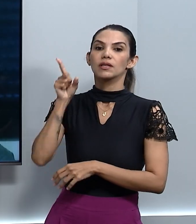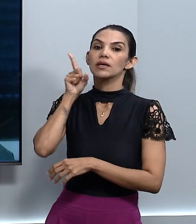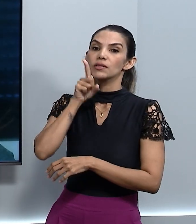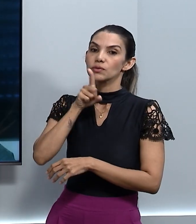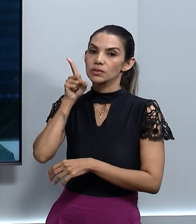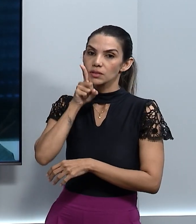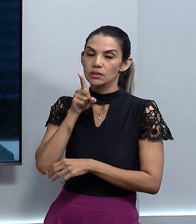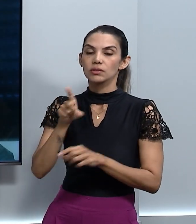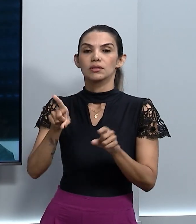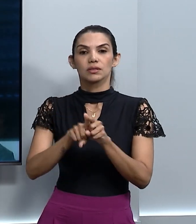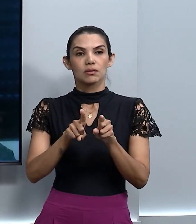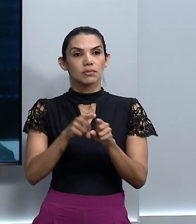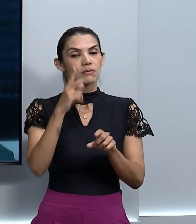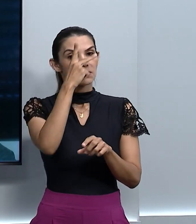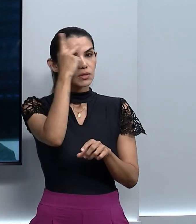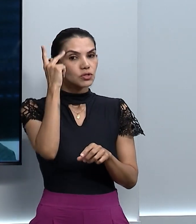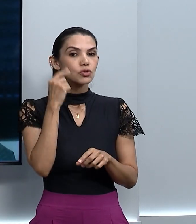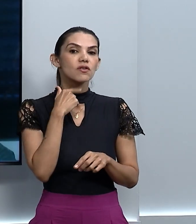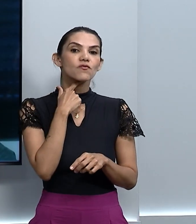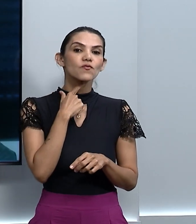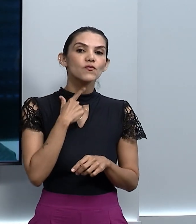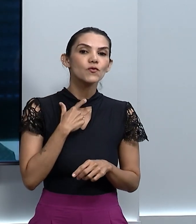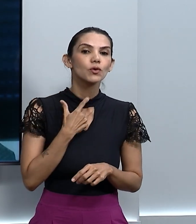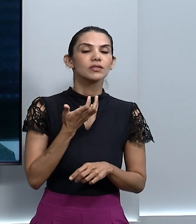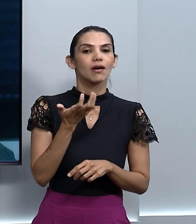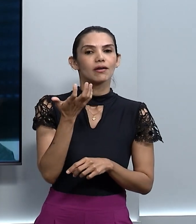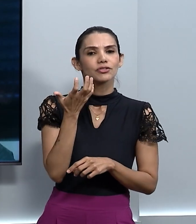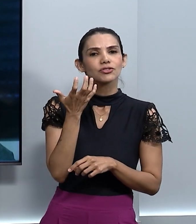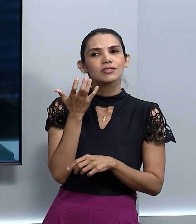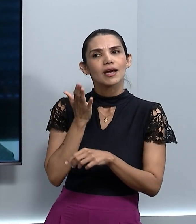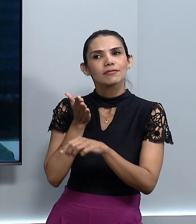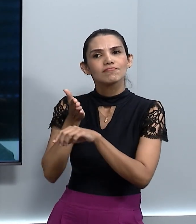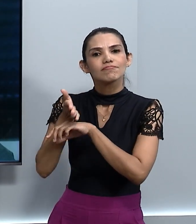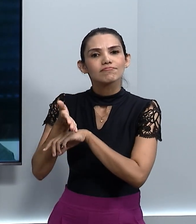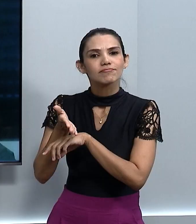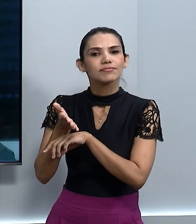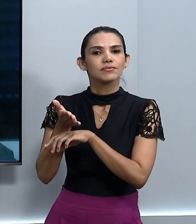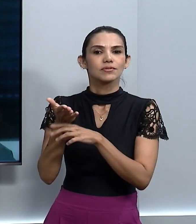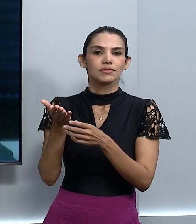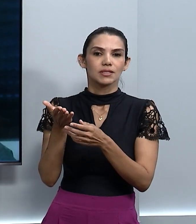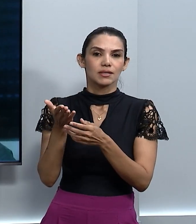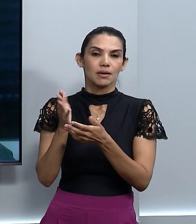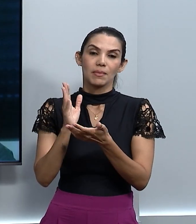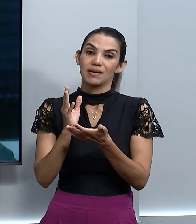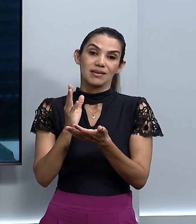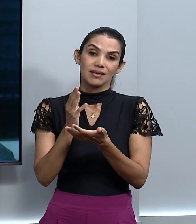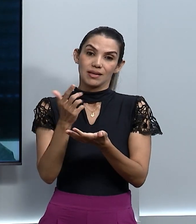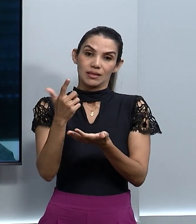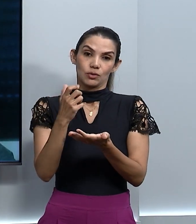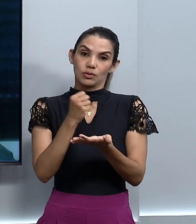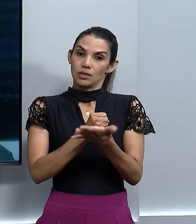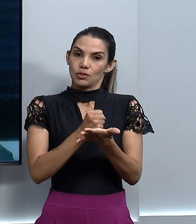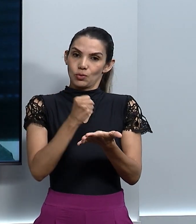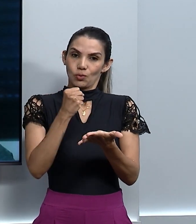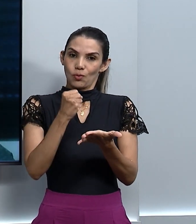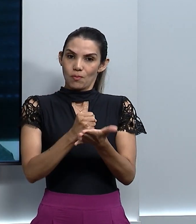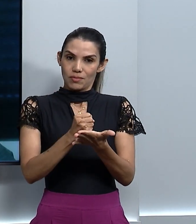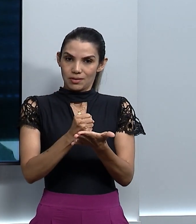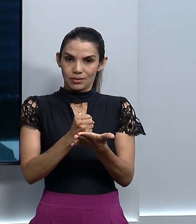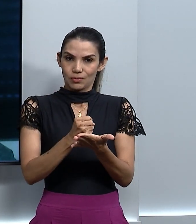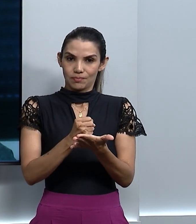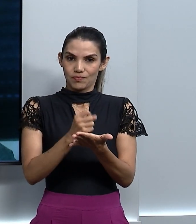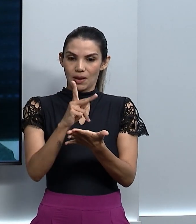Unidos, quanto para quem busca ingressar por vias indocumentadas, vamos assim dizer,